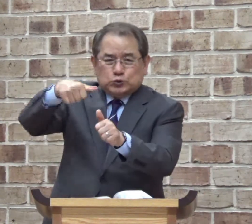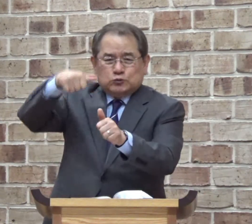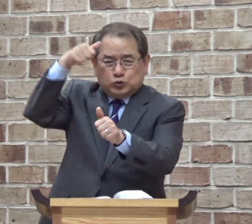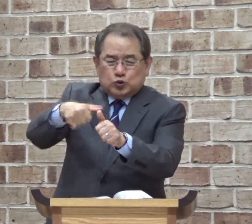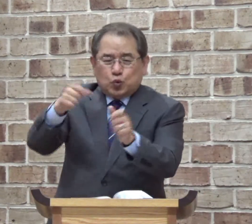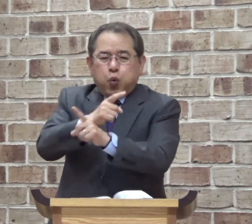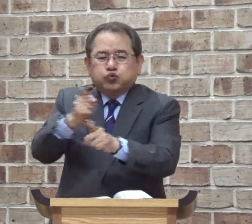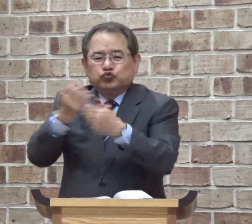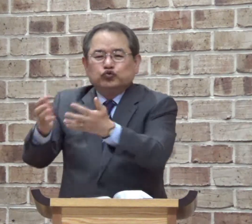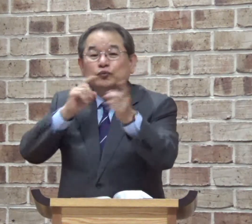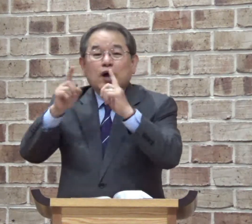그 말씀 한번 읽어볼까요?